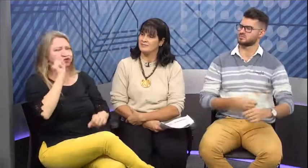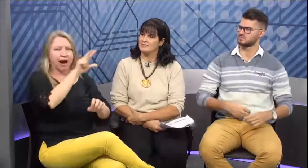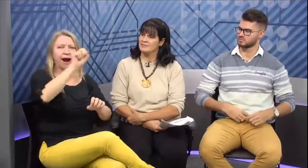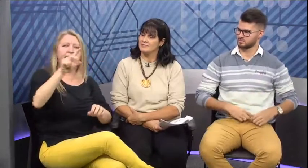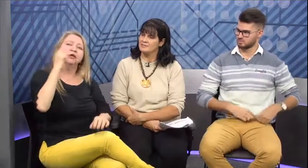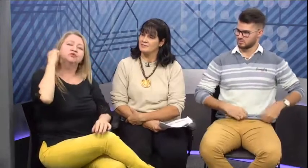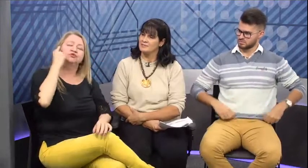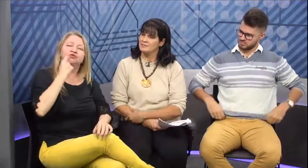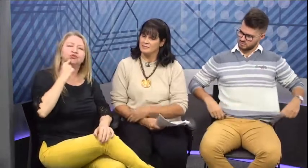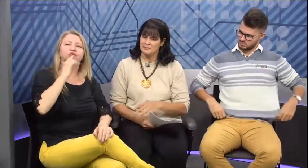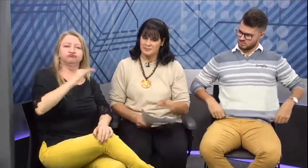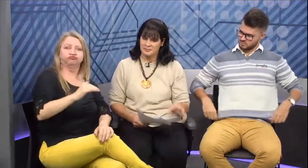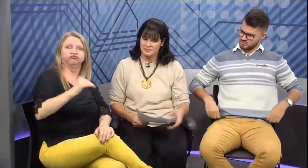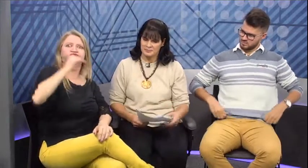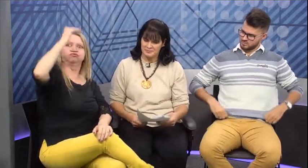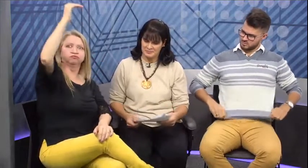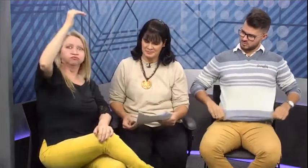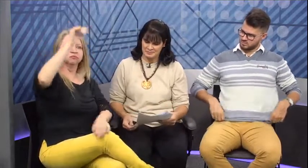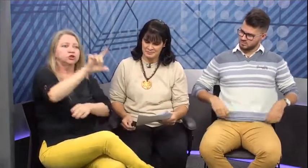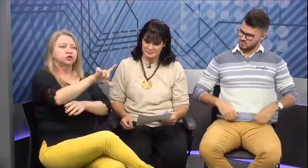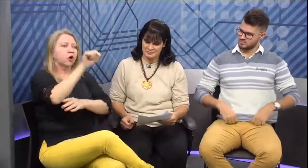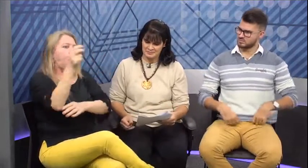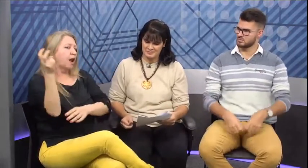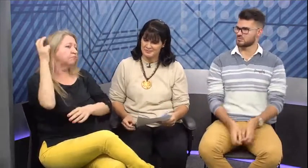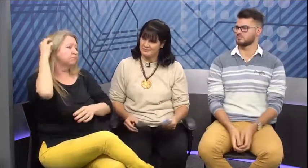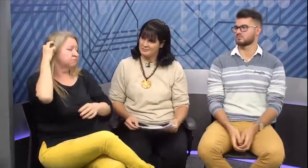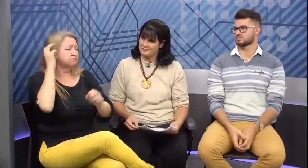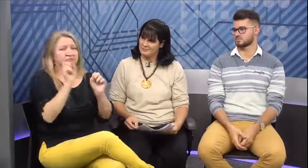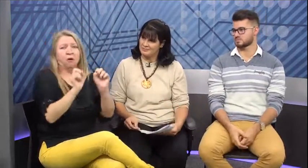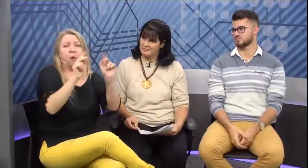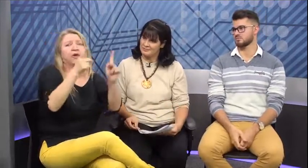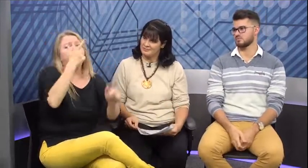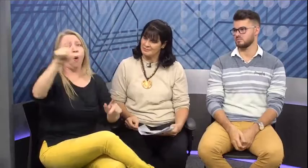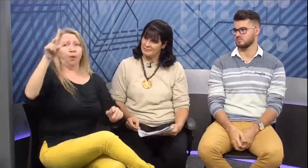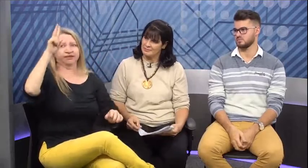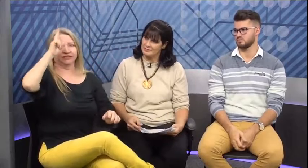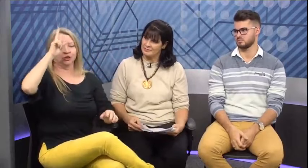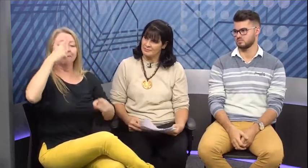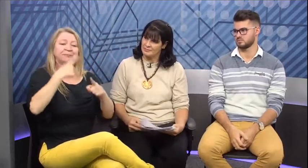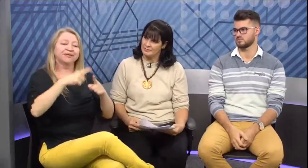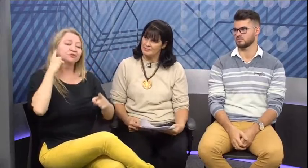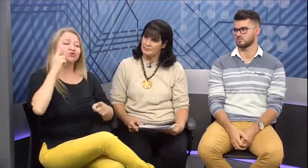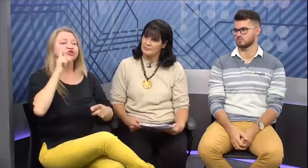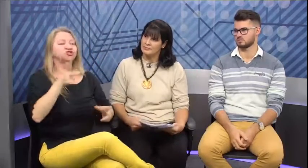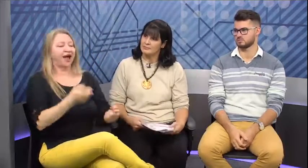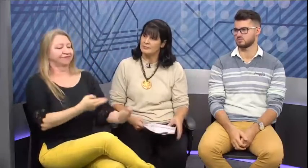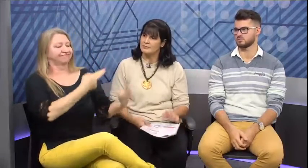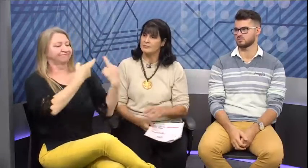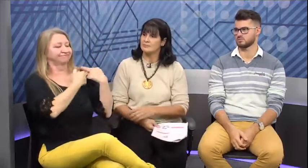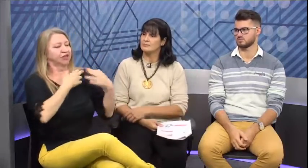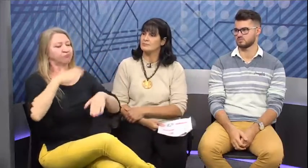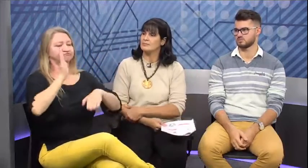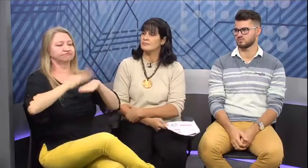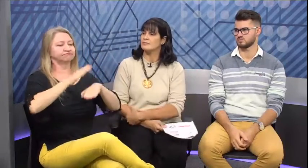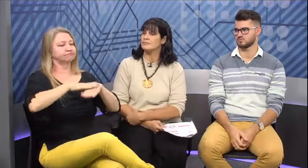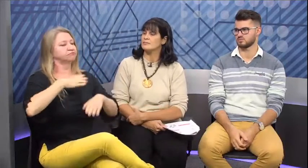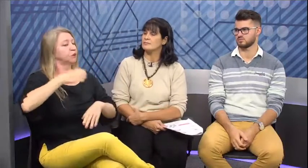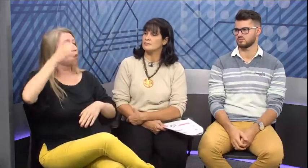opinião. Eu já vi vários surdos, né, que foram implantados, mas aí é como se eles tivessem uma